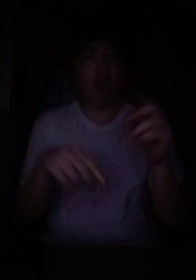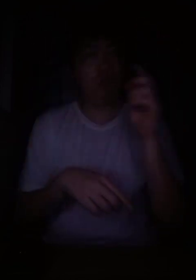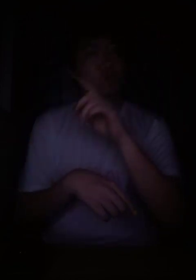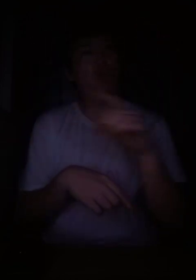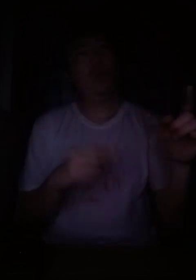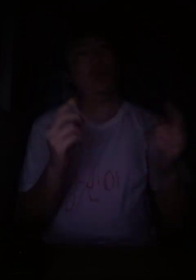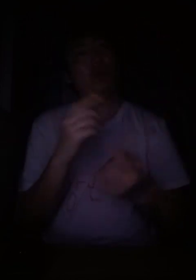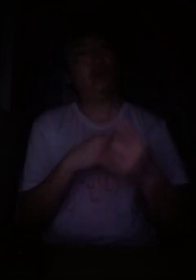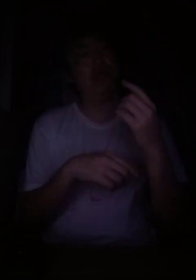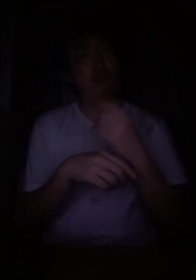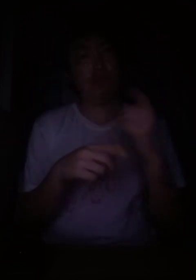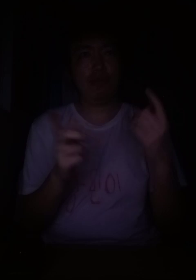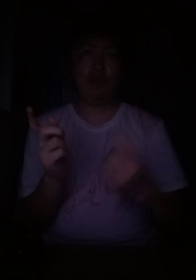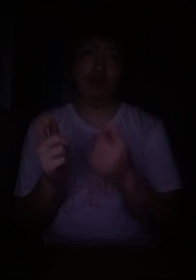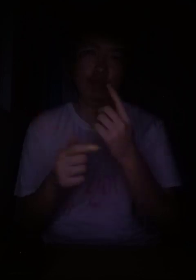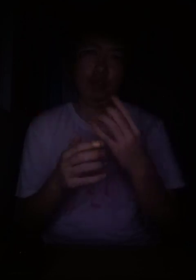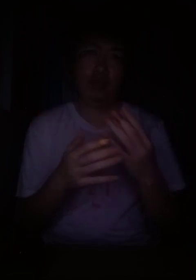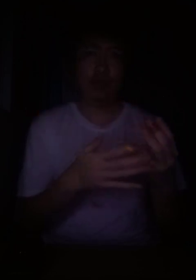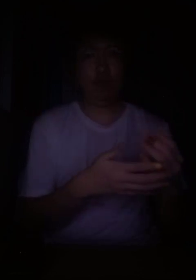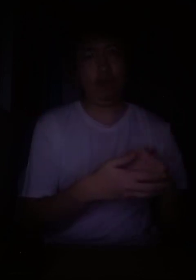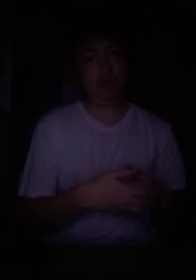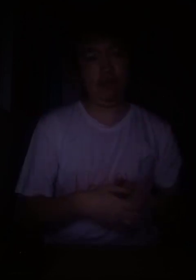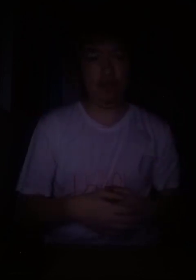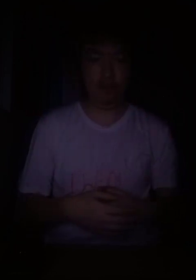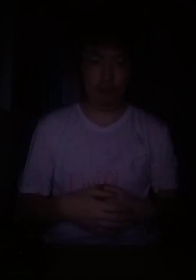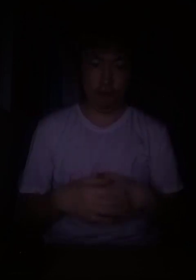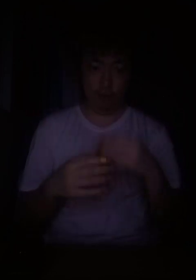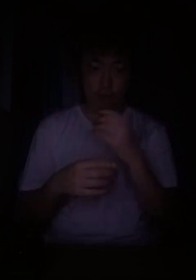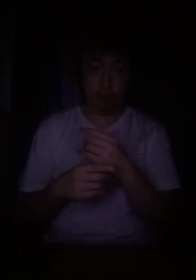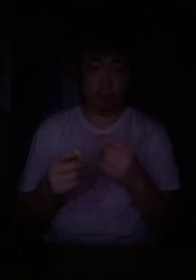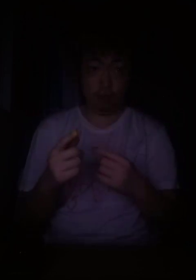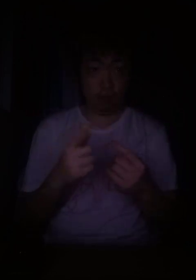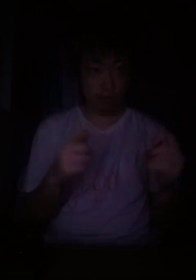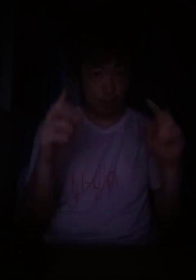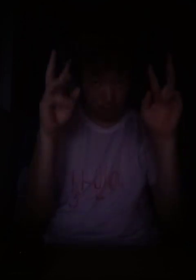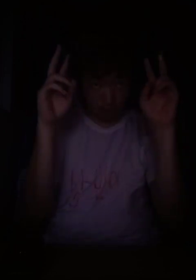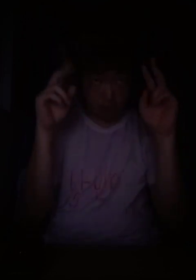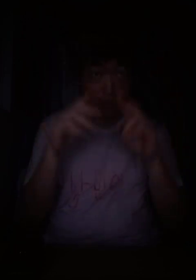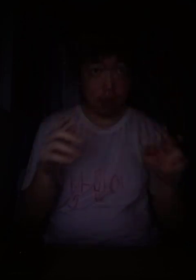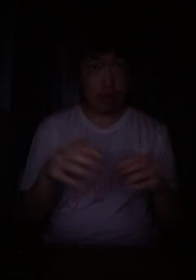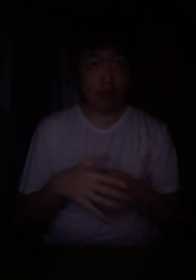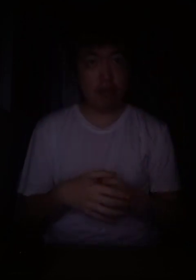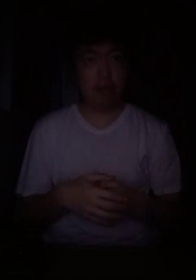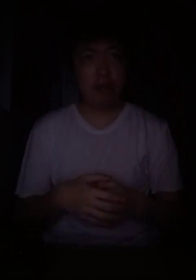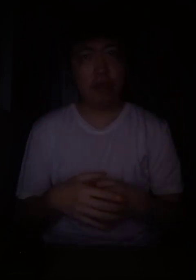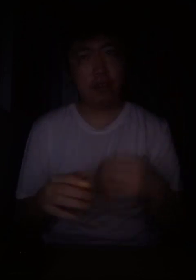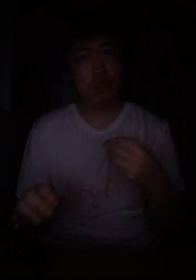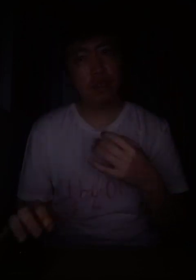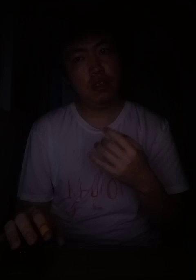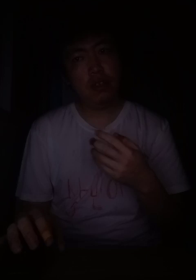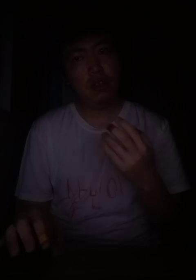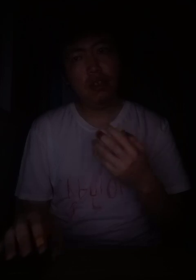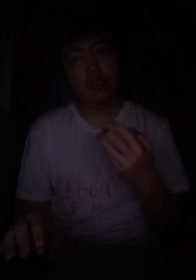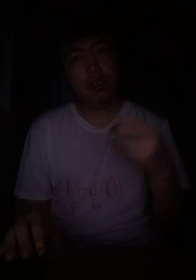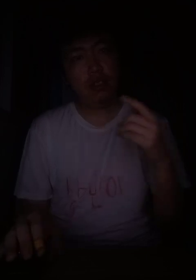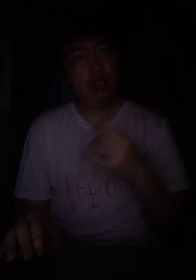거의 대부분 미국으로 입양을 보냈습니다. 아, 미국 사람들은 저런 개도 데려갑니까? 네, 그쪽에서 이제 대형견에 대한 선호도가 높고